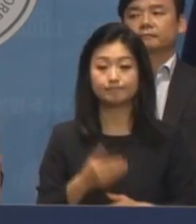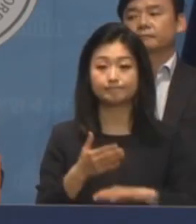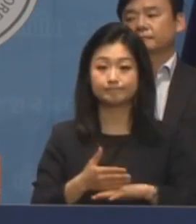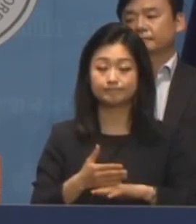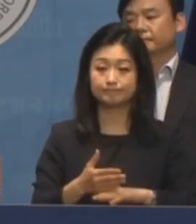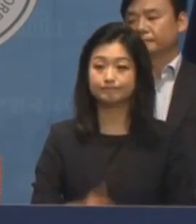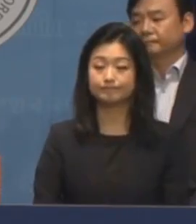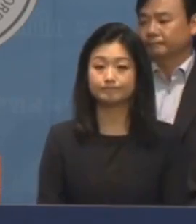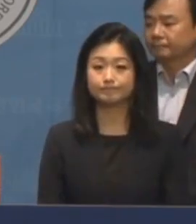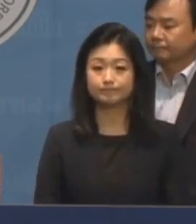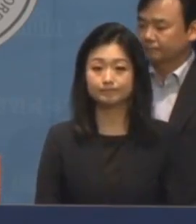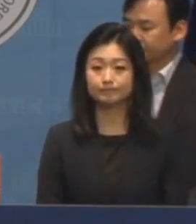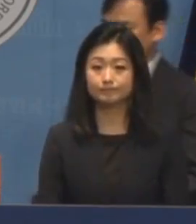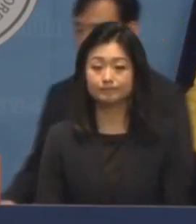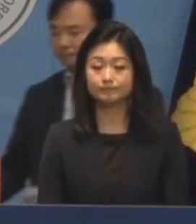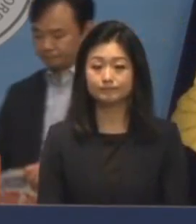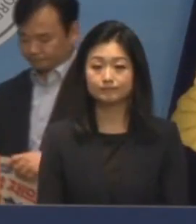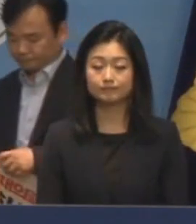고맙습니다.